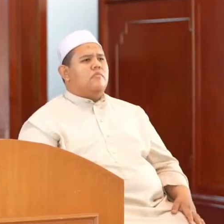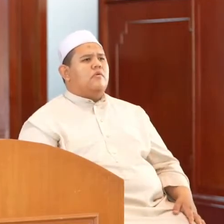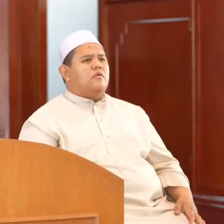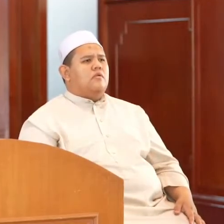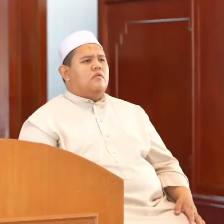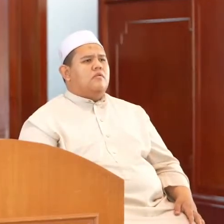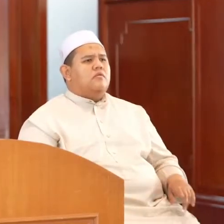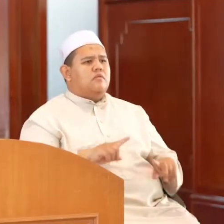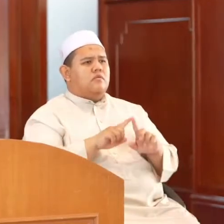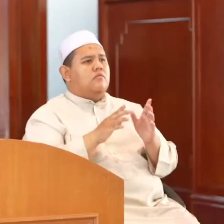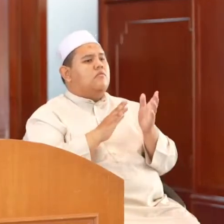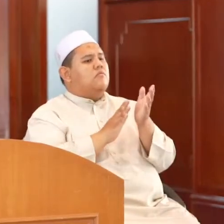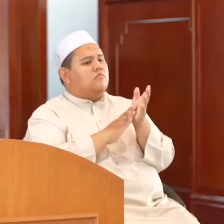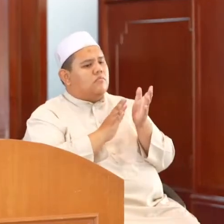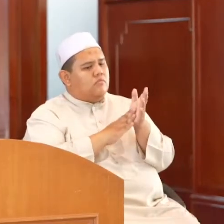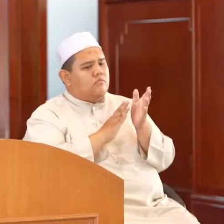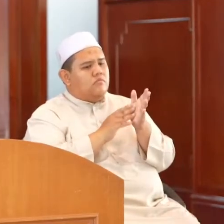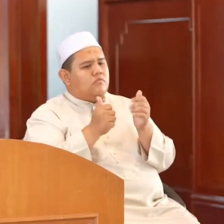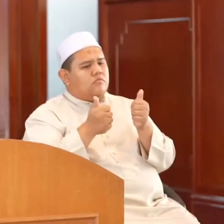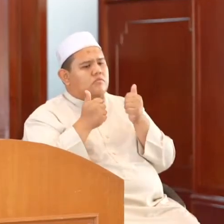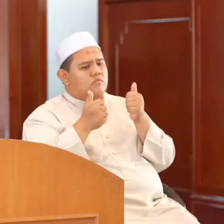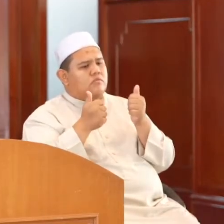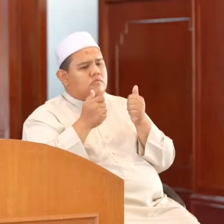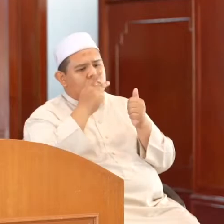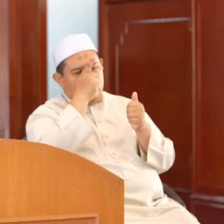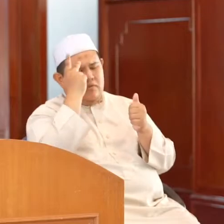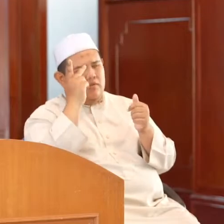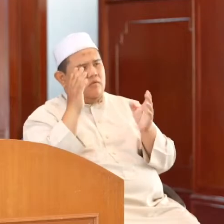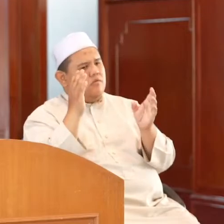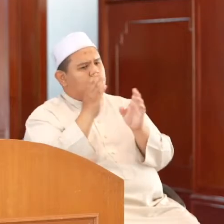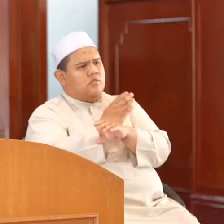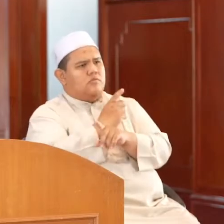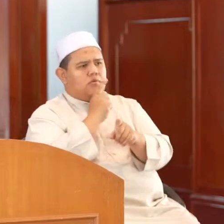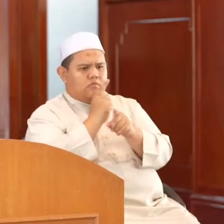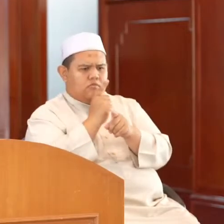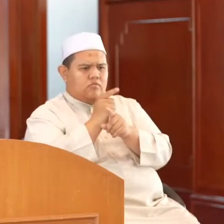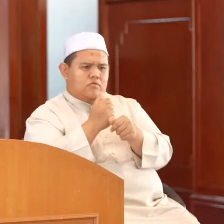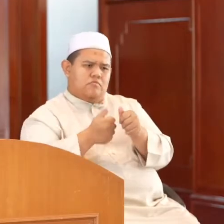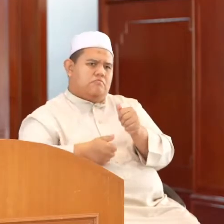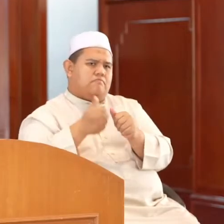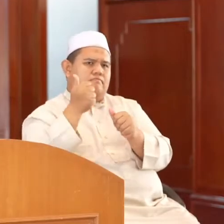Sedang puji-puji entah macam mana, sebab cabaran memang hebat.